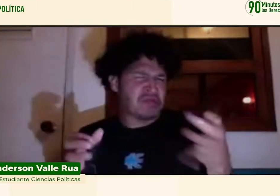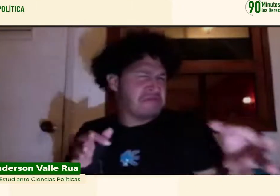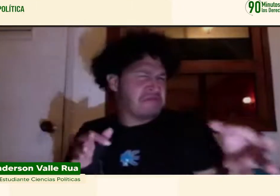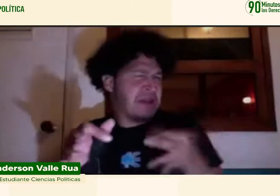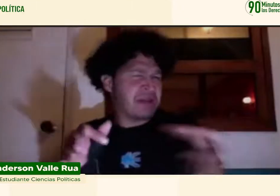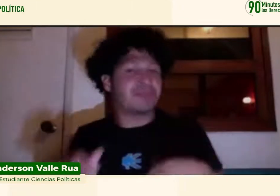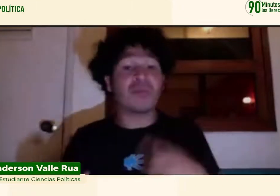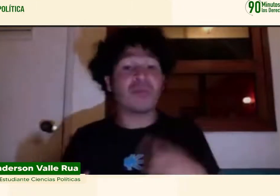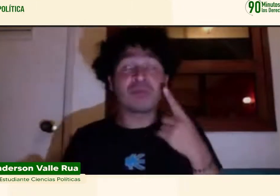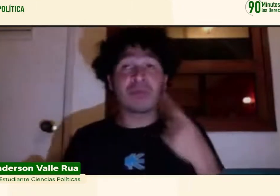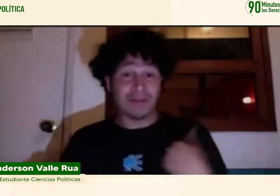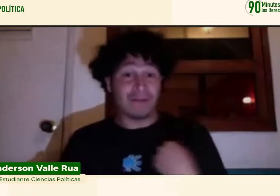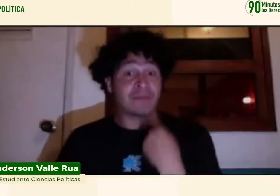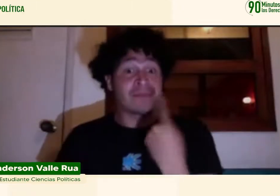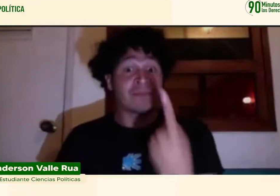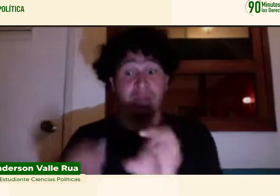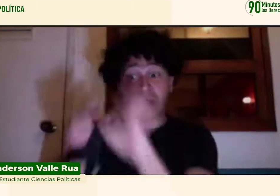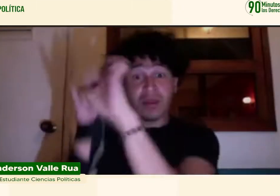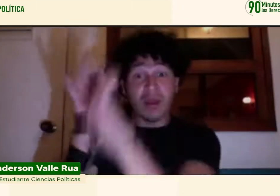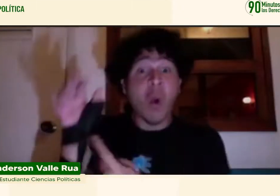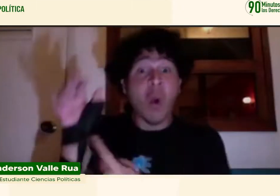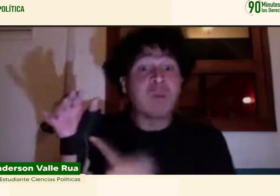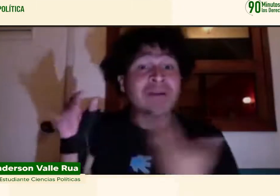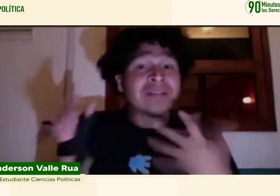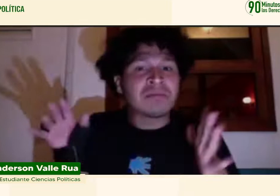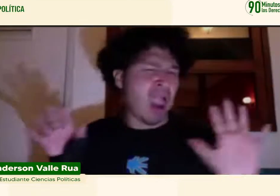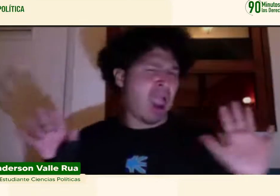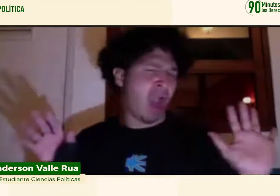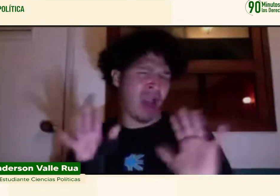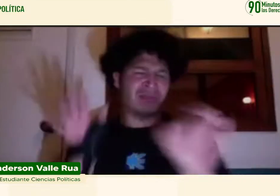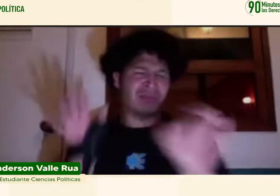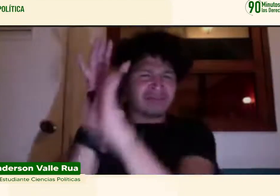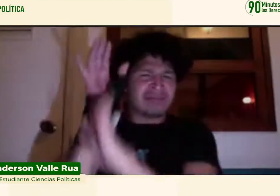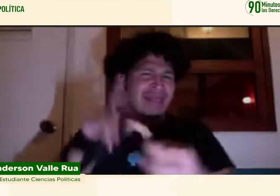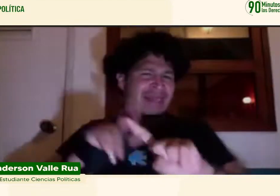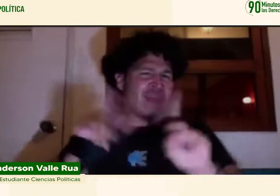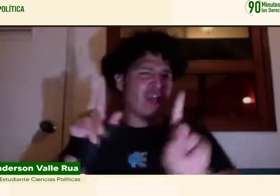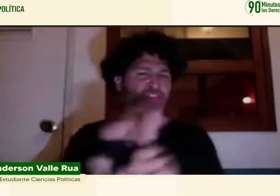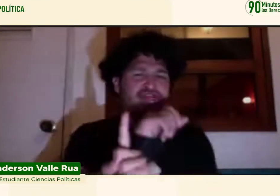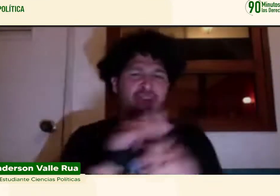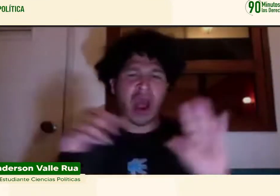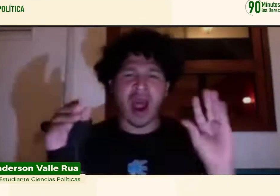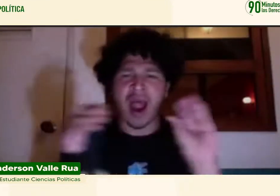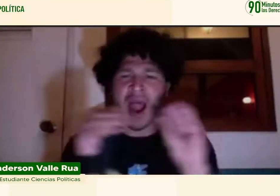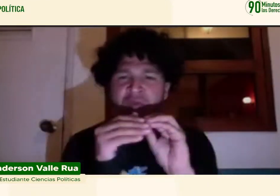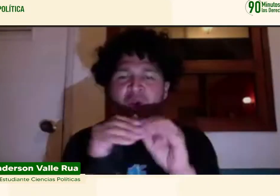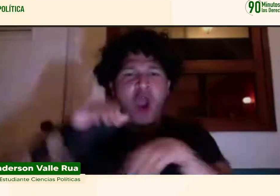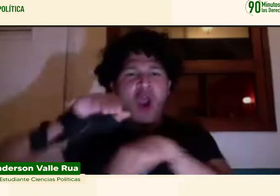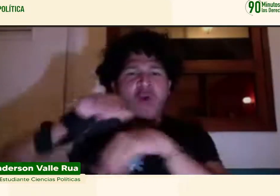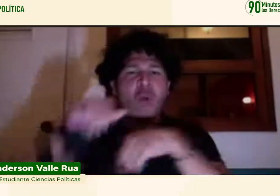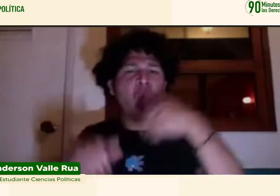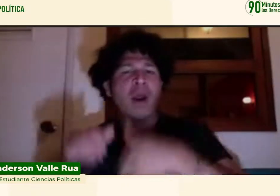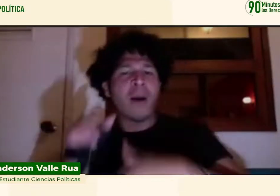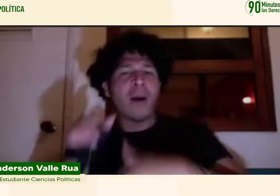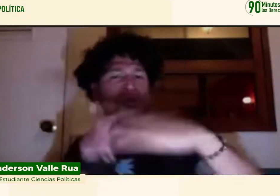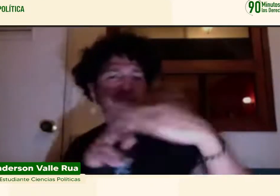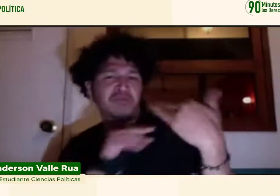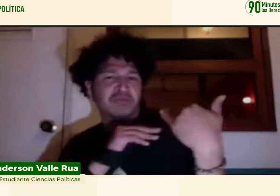y ser más concisos y si es válido su participación en la política con relación a allí a sus estatutos